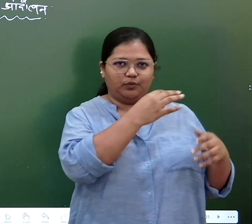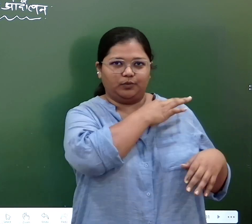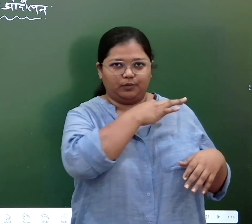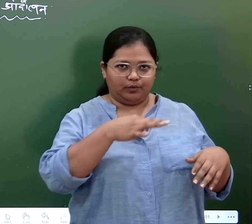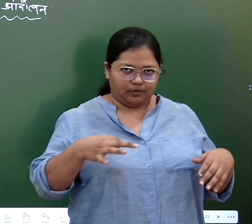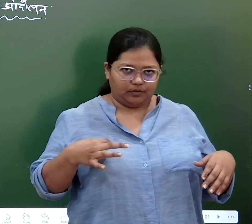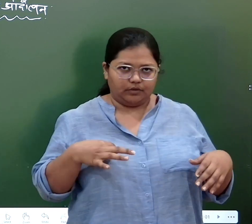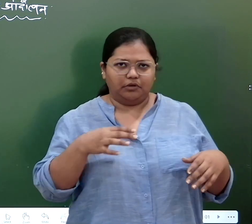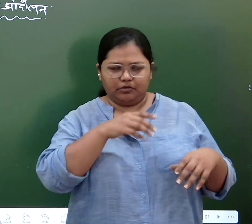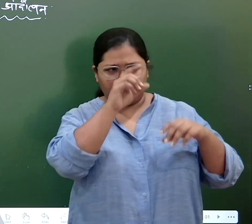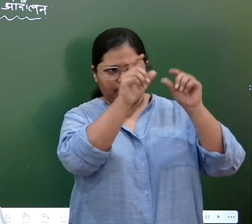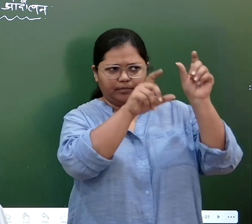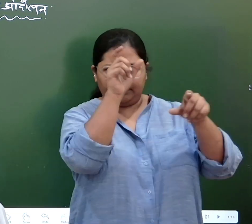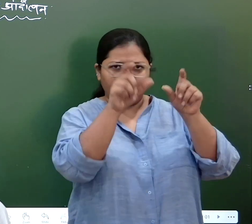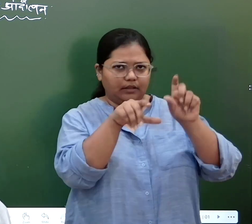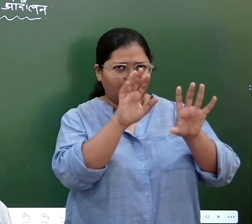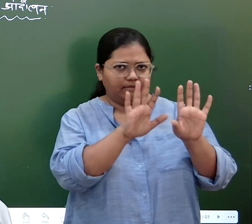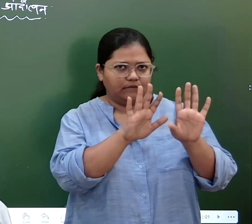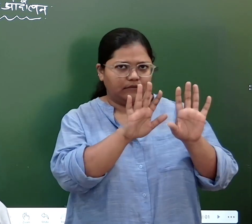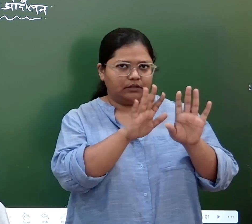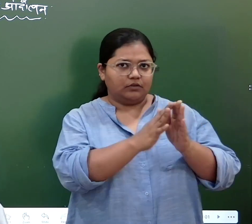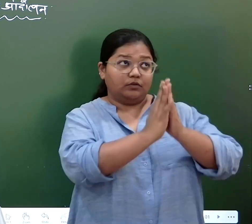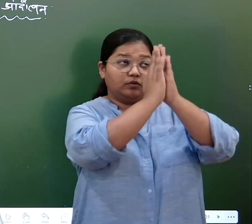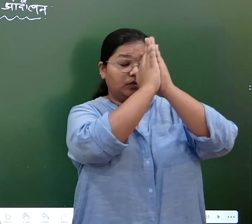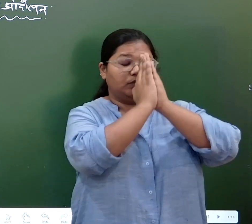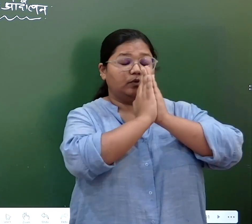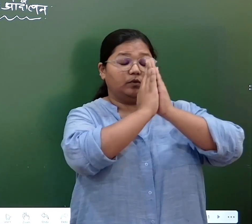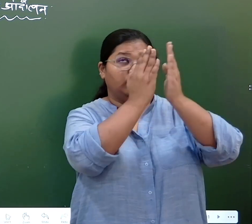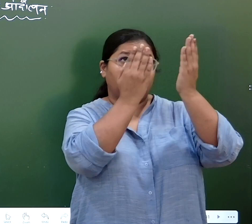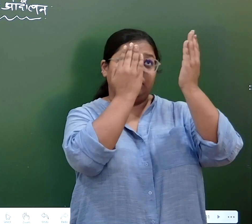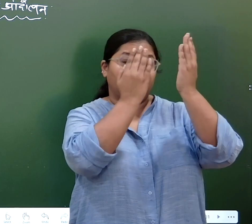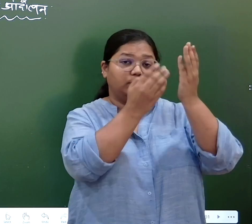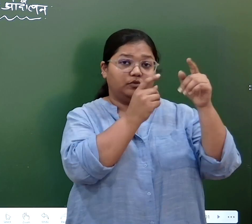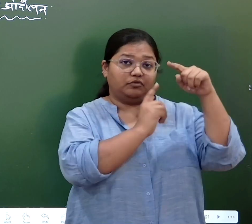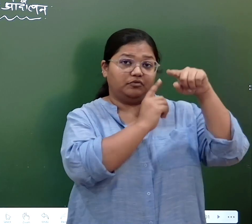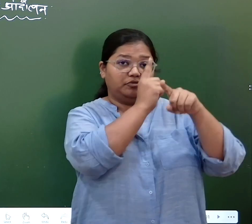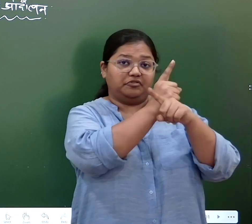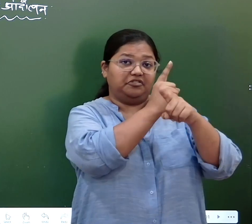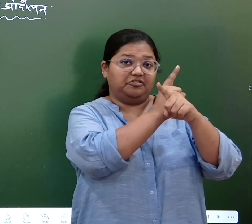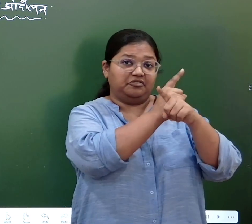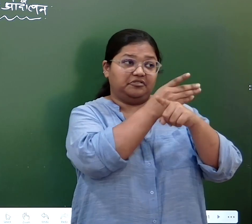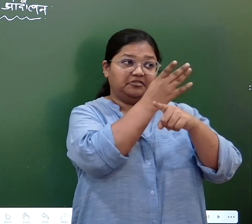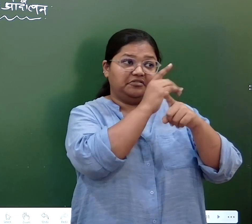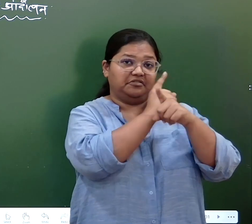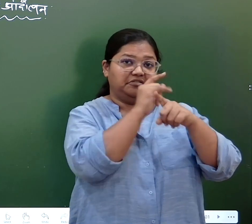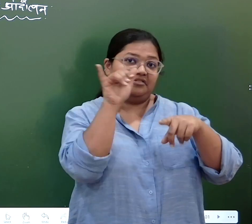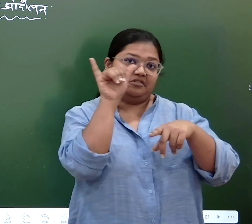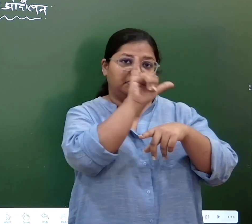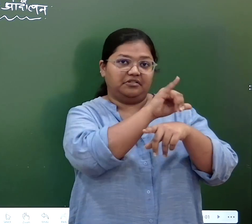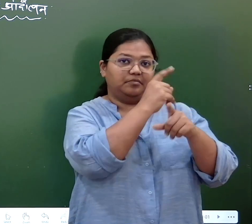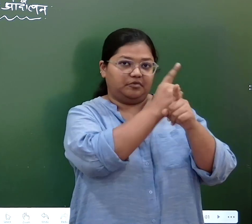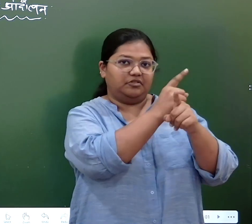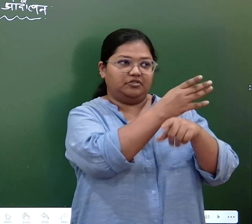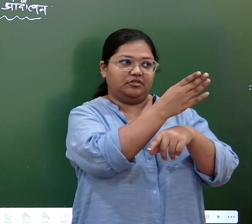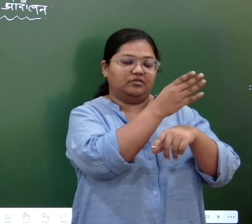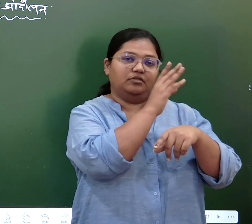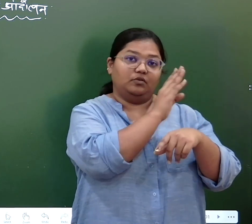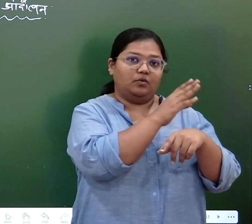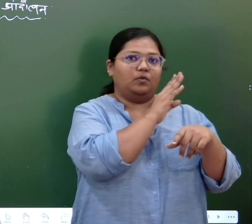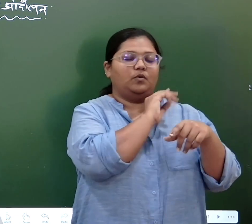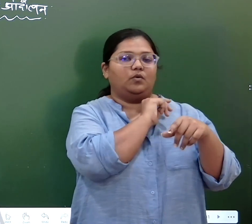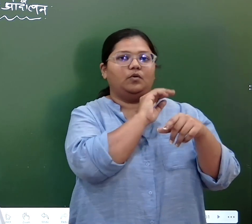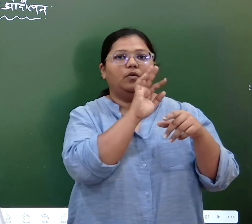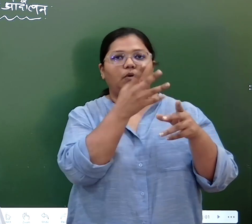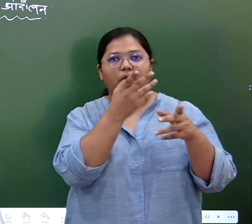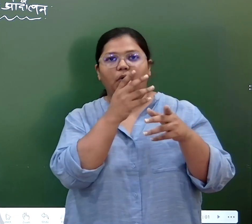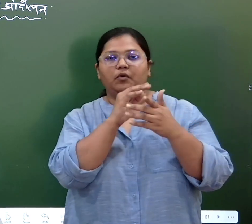संत होते थे वो क्या करते थे, हमारे समाज में फैली हुई चीज़ों को या जो है वो हमारे आसपास की चीज़ों को, फैली